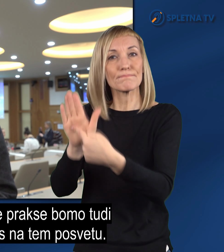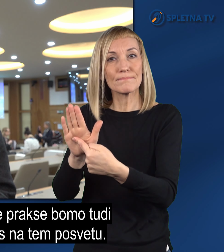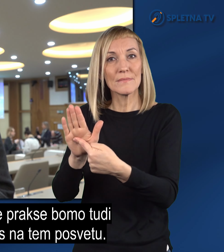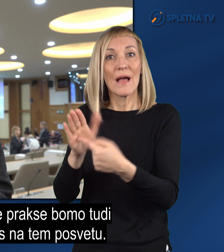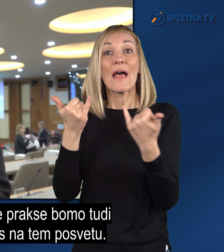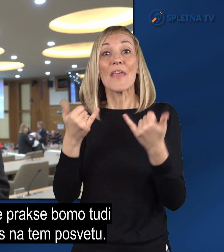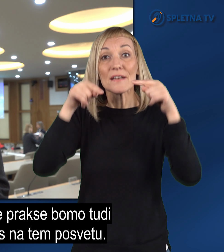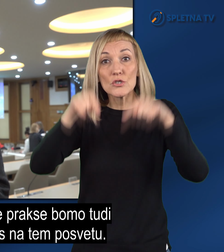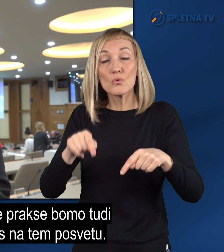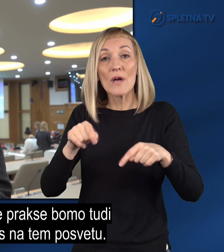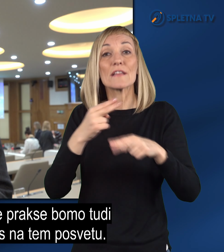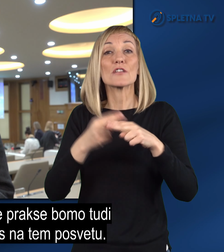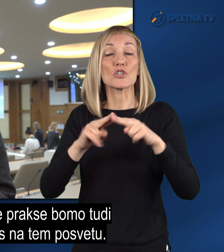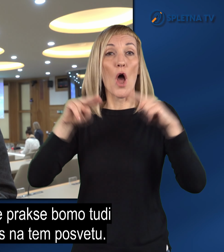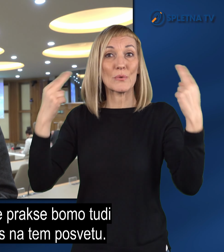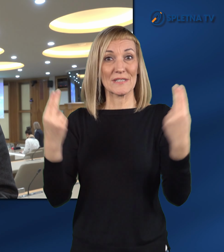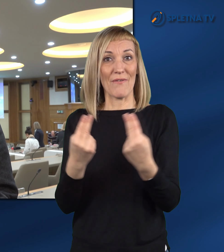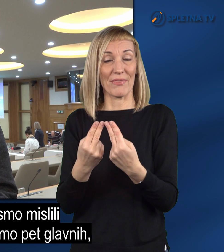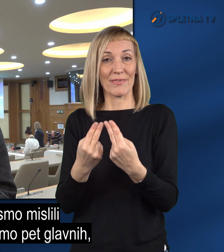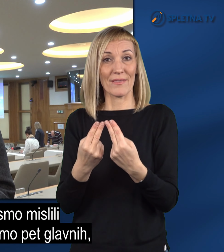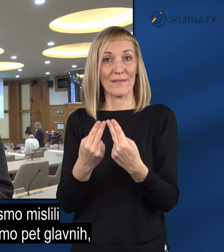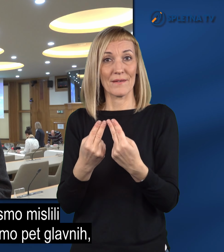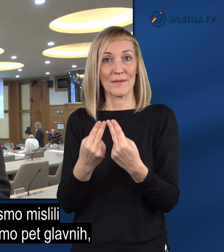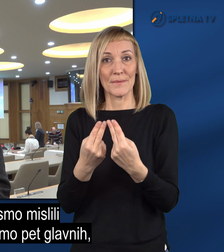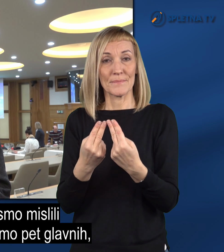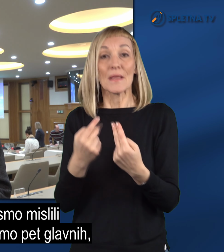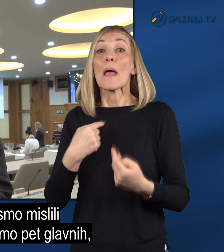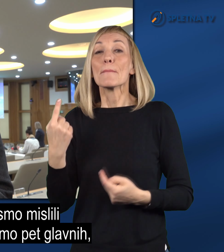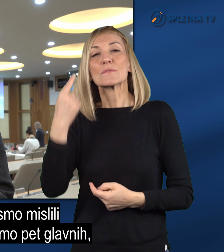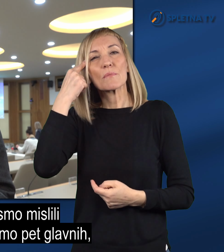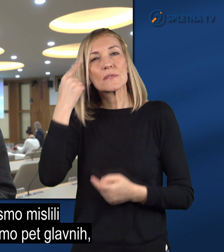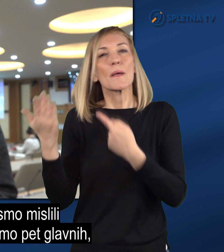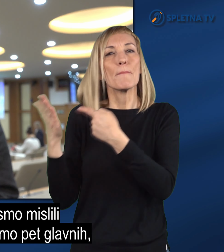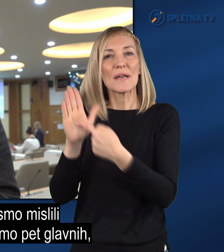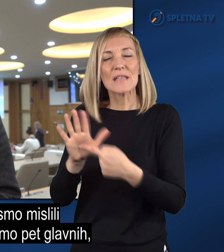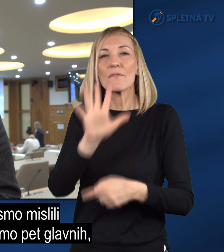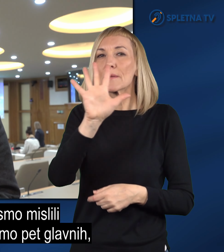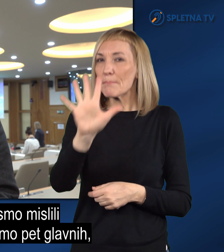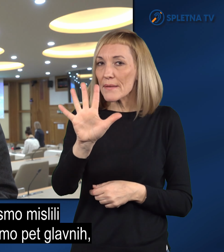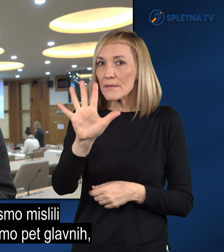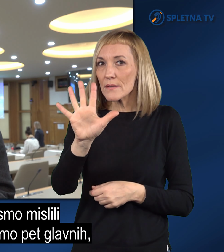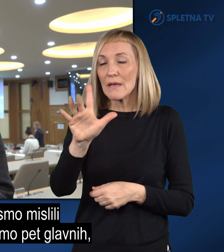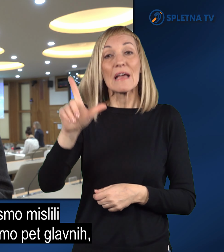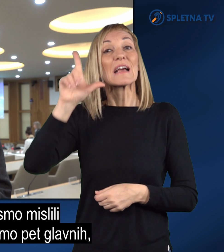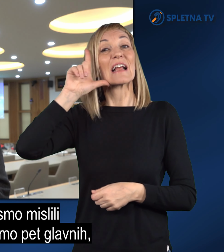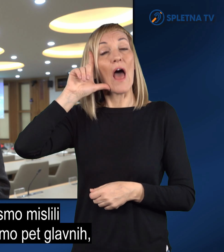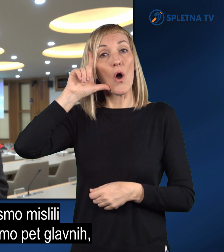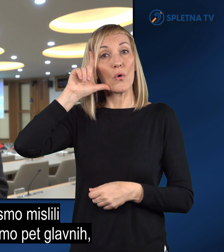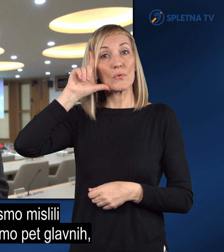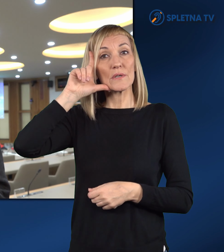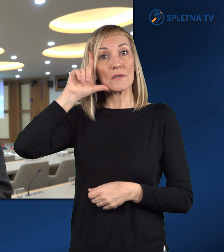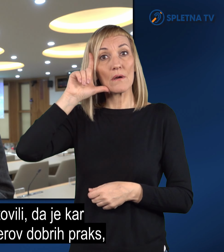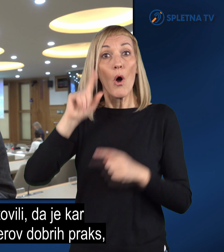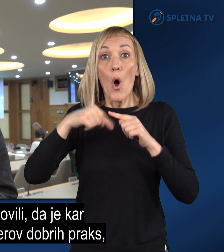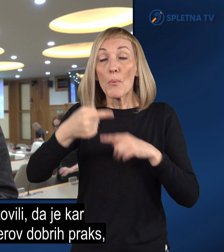predstavili danes na tem državnem posvetu. Mi smo mislili predstaviti najprej samo 5